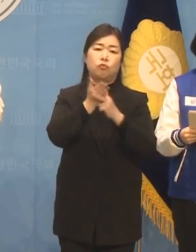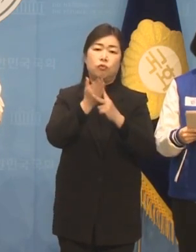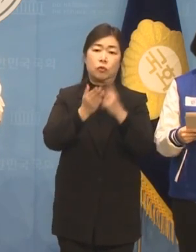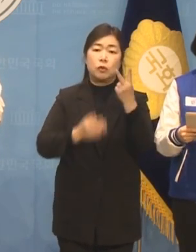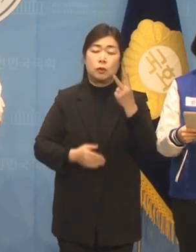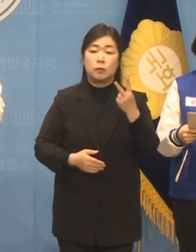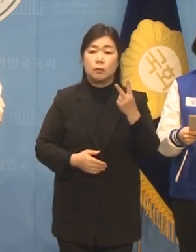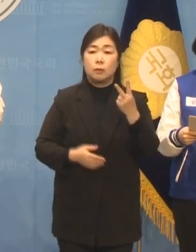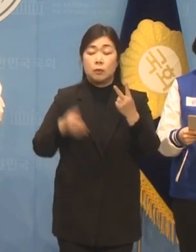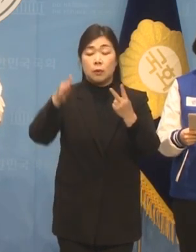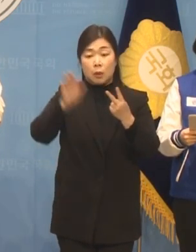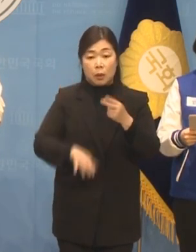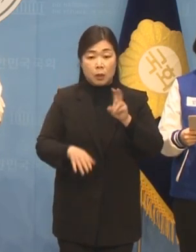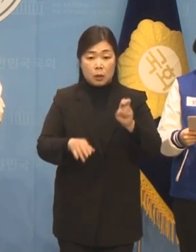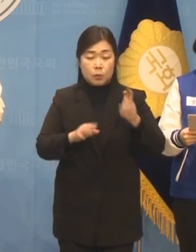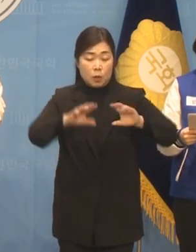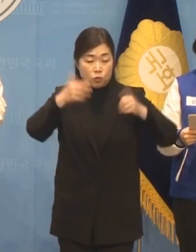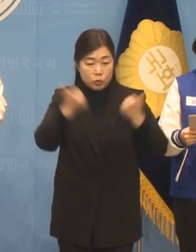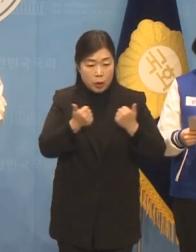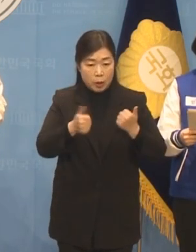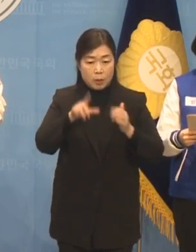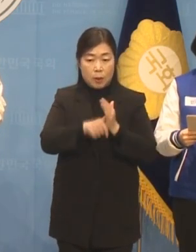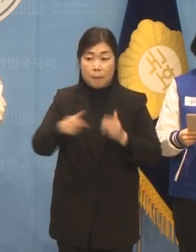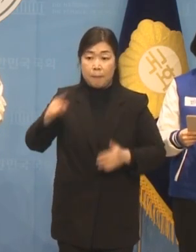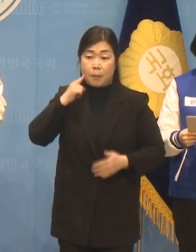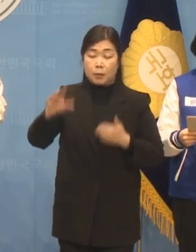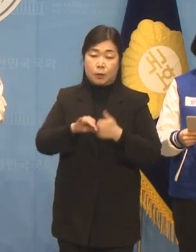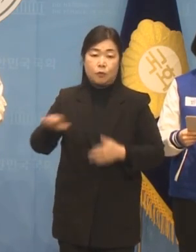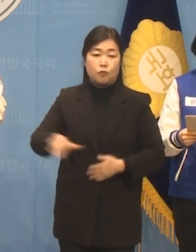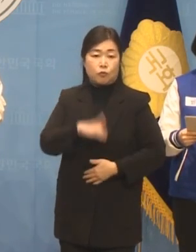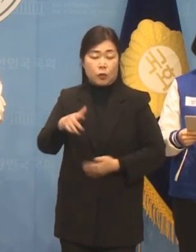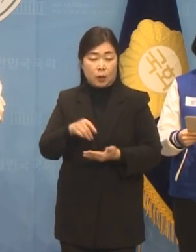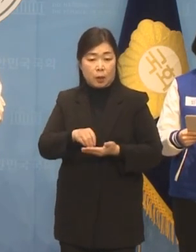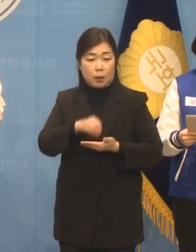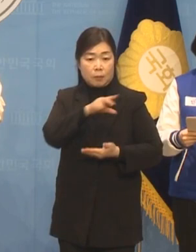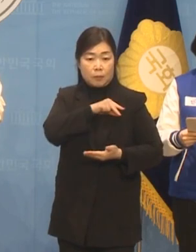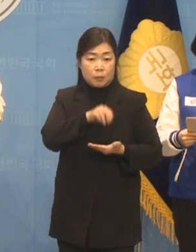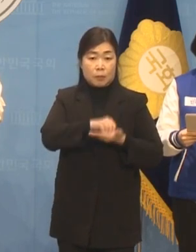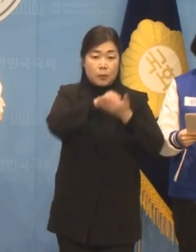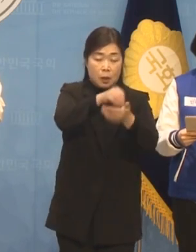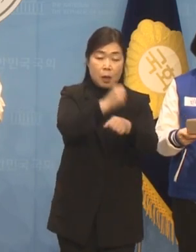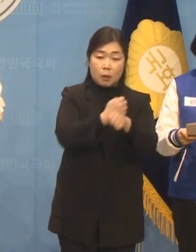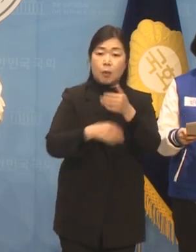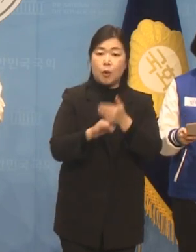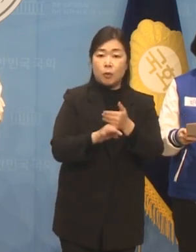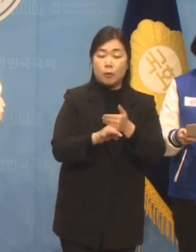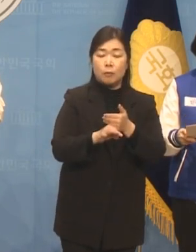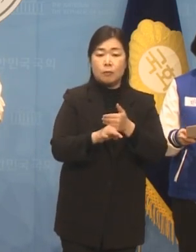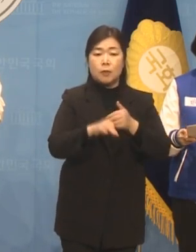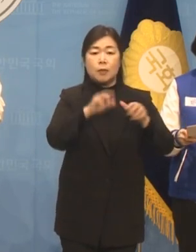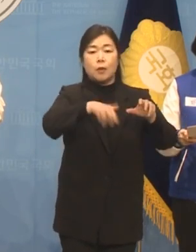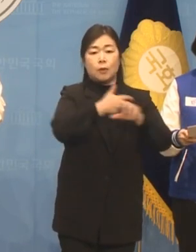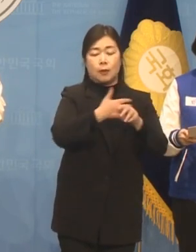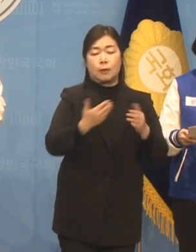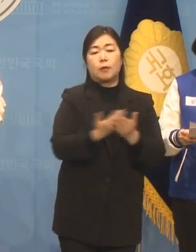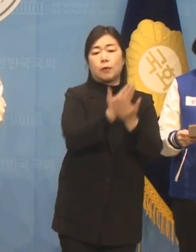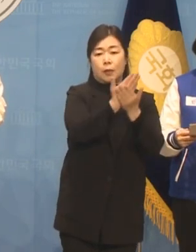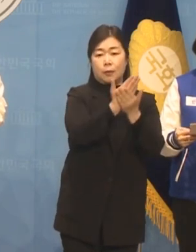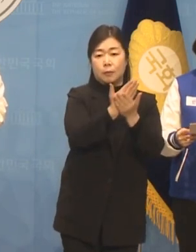인재들이 들어가게 된다면 이 혁신성장과 민생경제, 공정경제에 대해서 다양한 소통과 협력들을